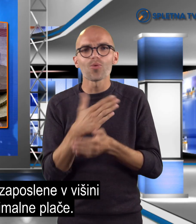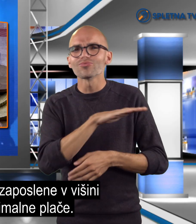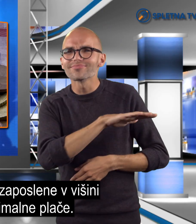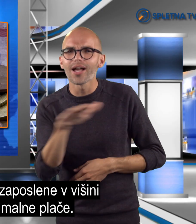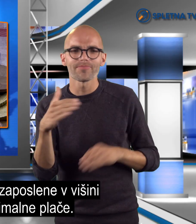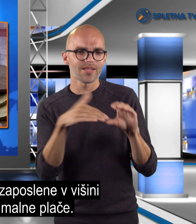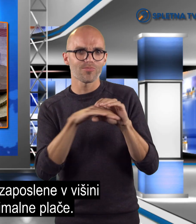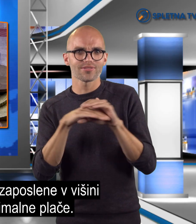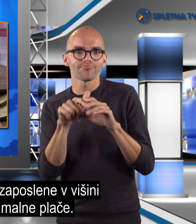polovice minimalne plače.